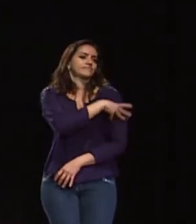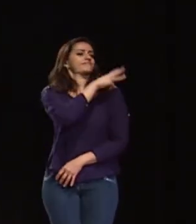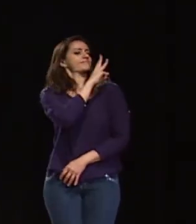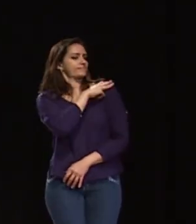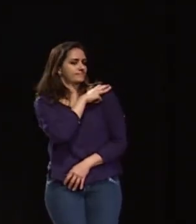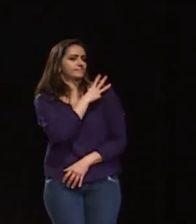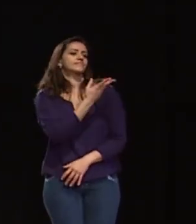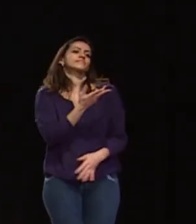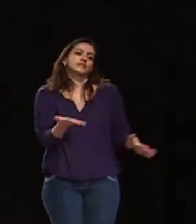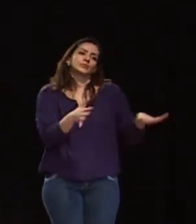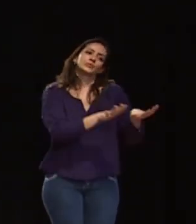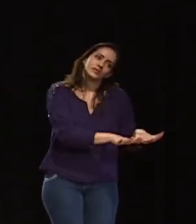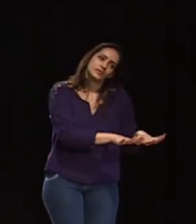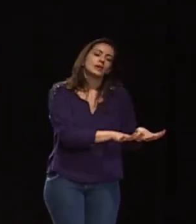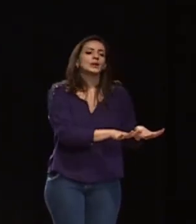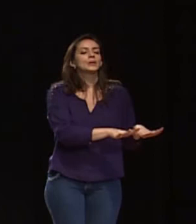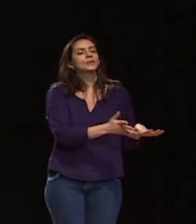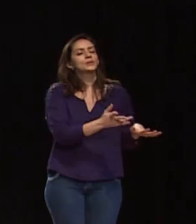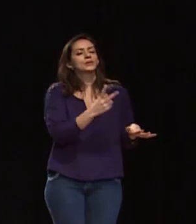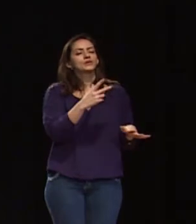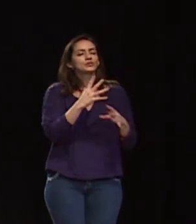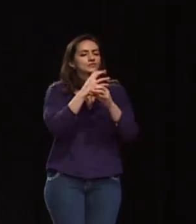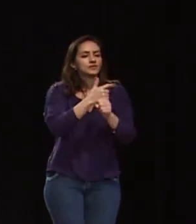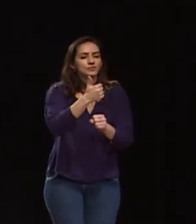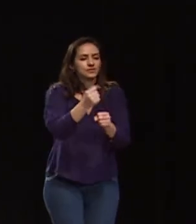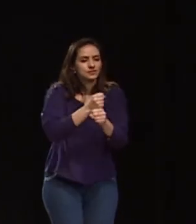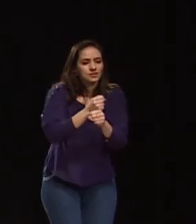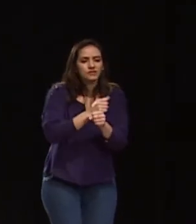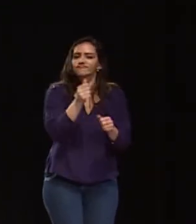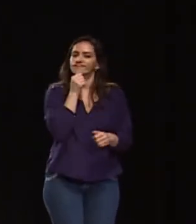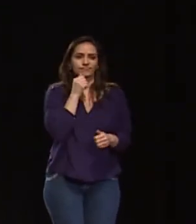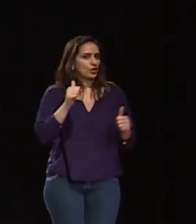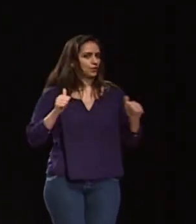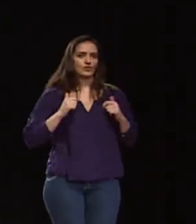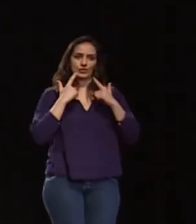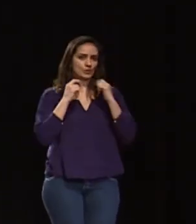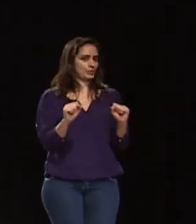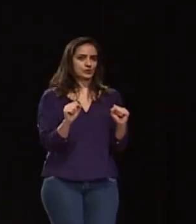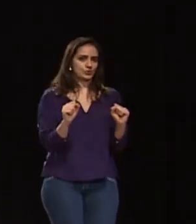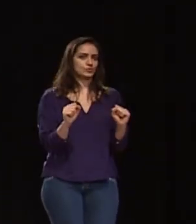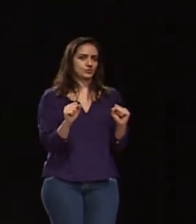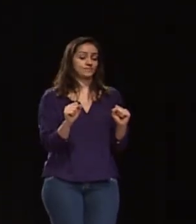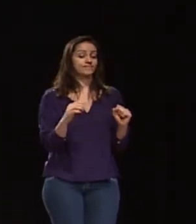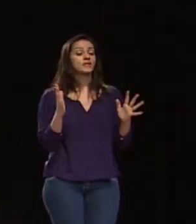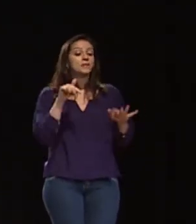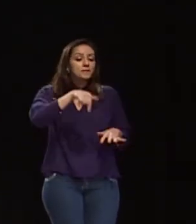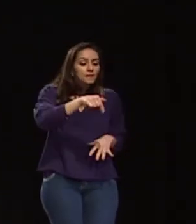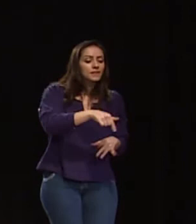também na escolarização até o ensino médio, na inclusão, né, total de 12 anos, sem conforto linguístico, com professores ouvintes.